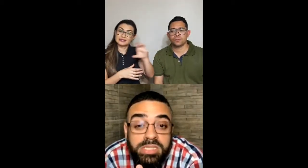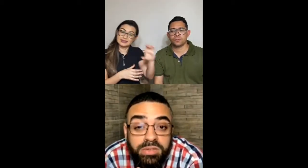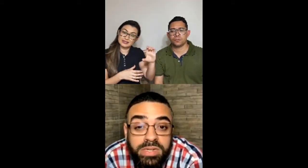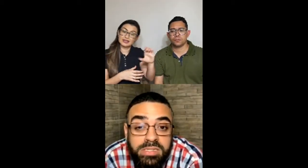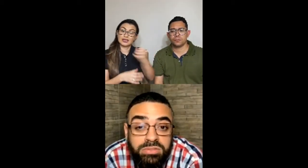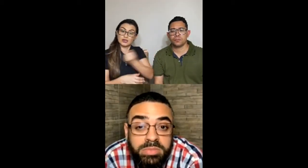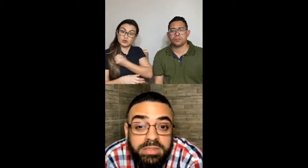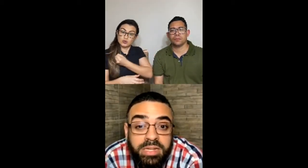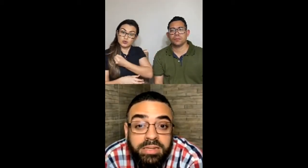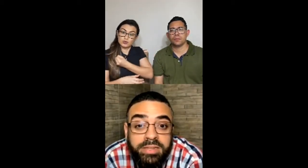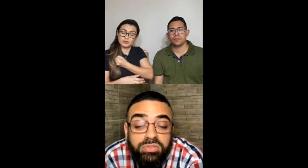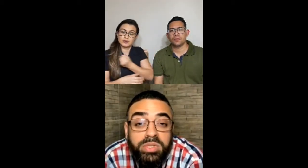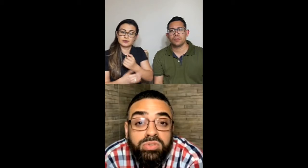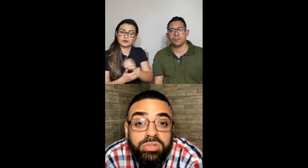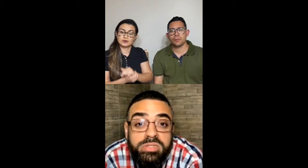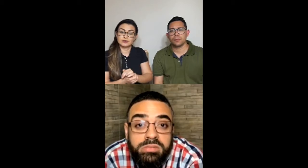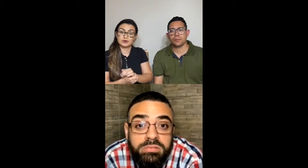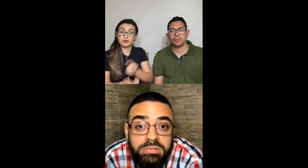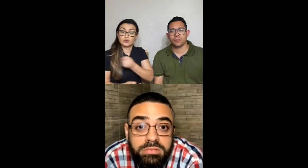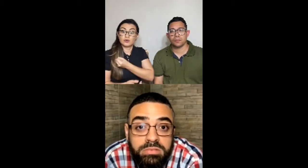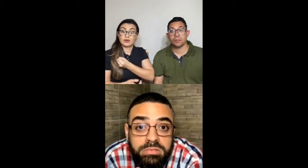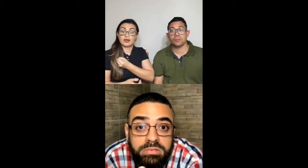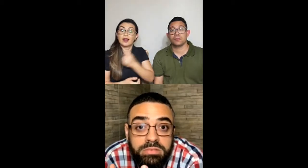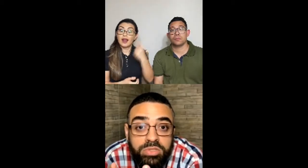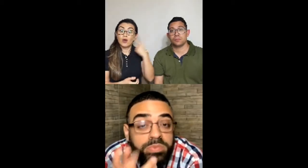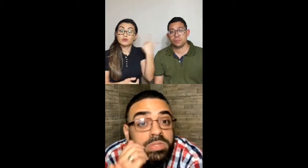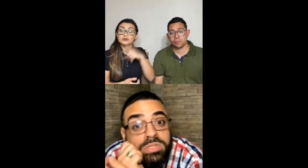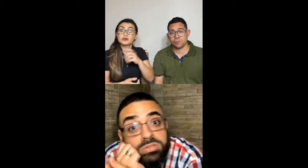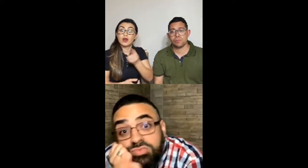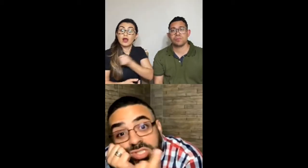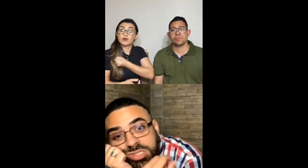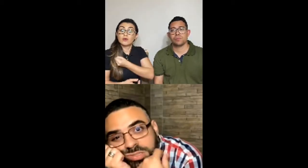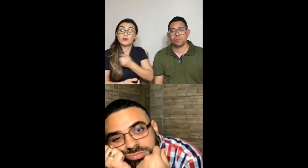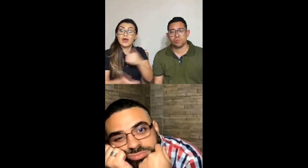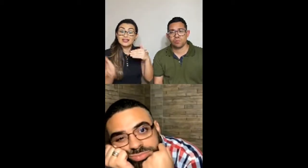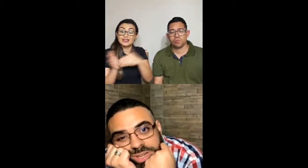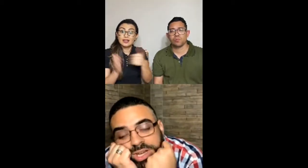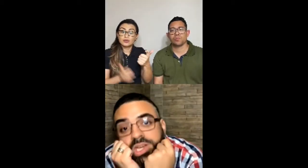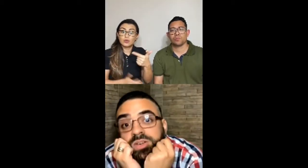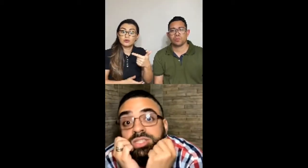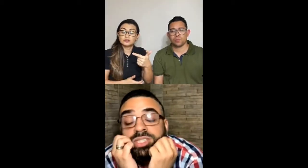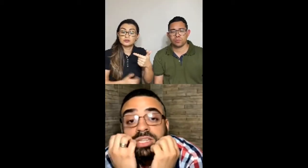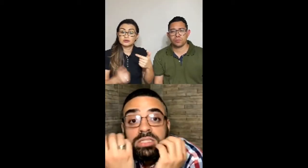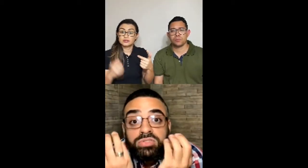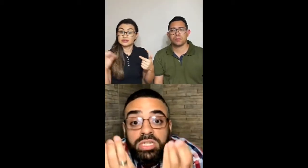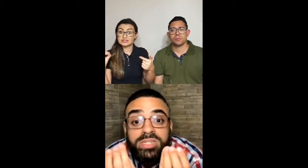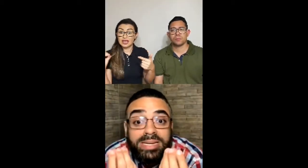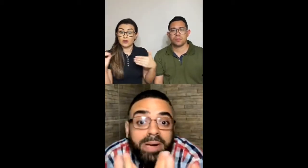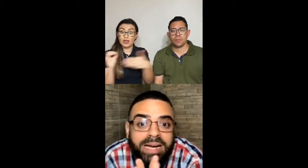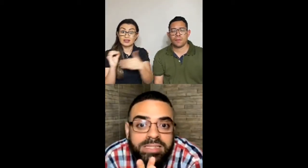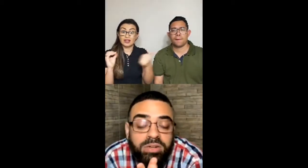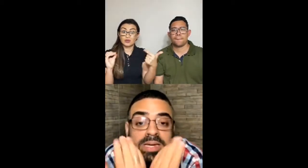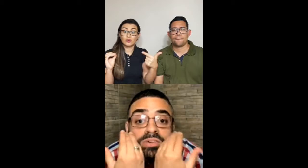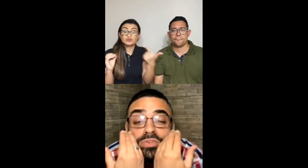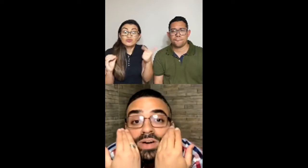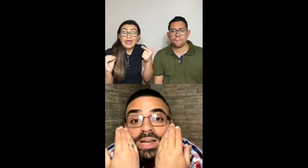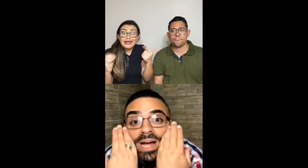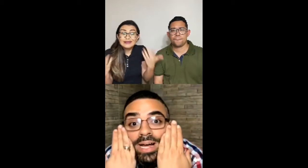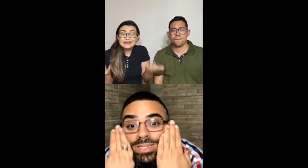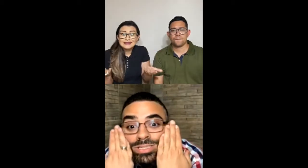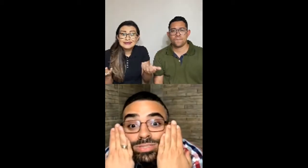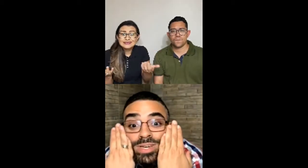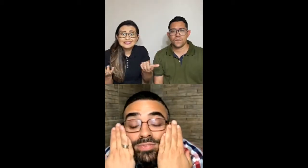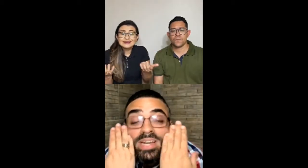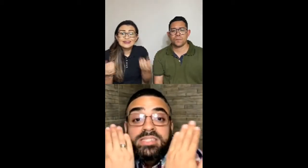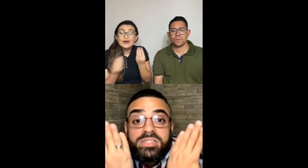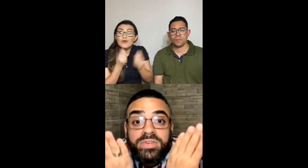sinais, alfabeto, números. Ela estava comemorando esses dias e conseguiu fazer o número até o número 12. Tipo, meu Deus, não